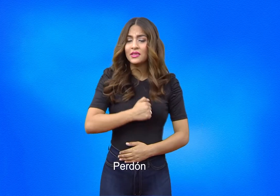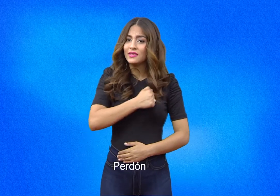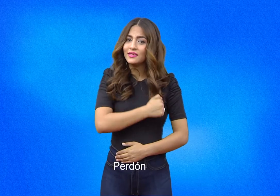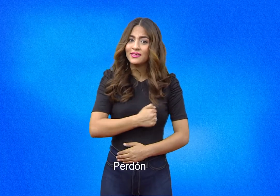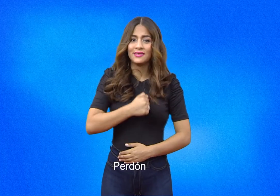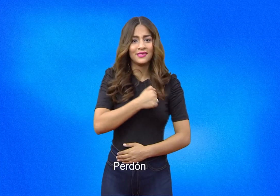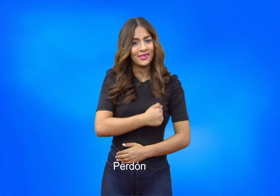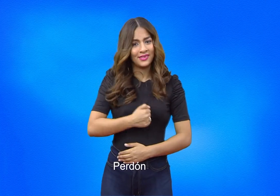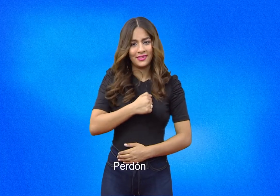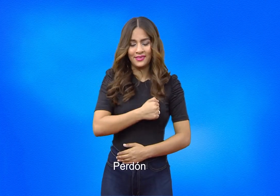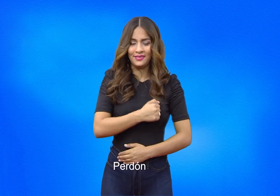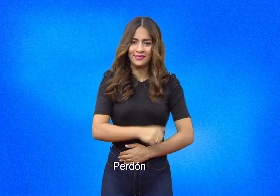Perdón.